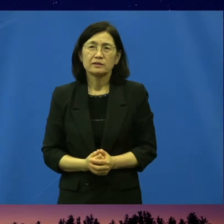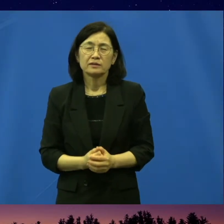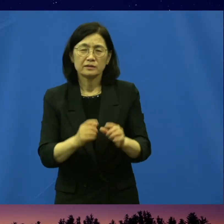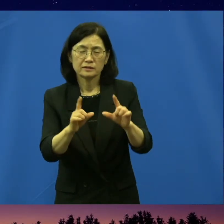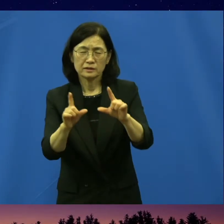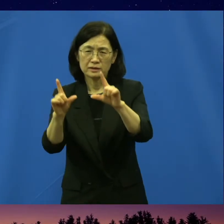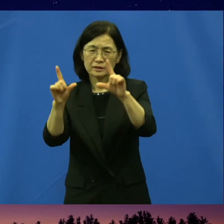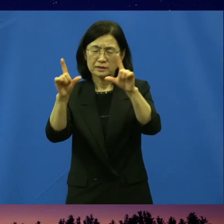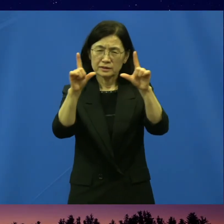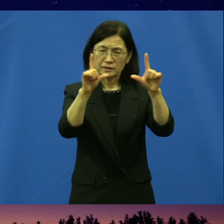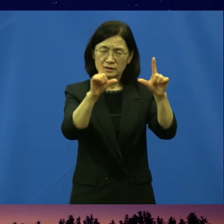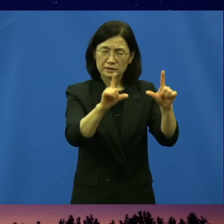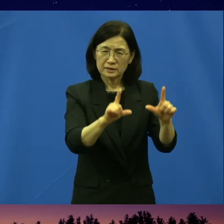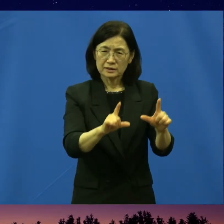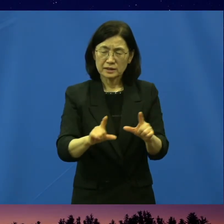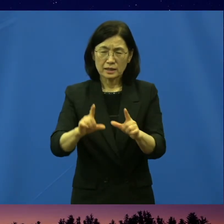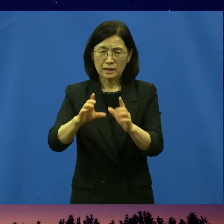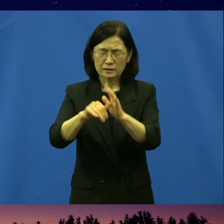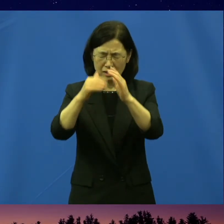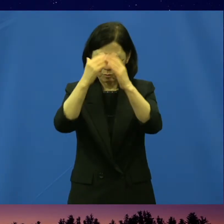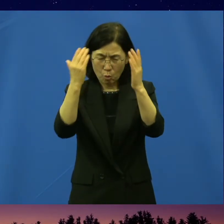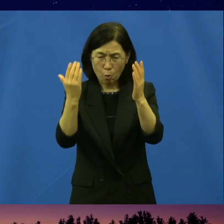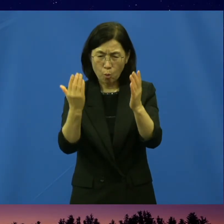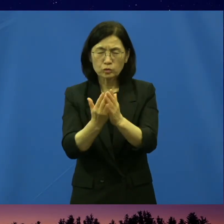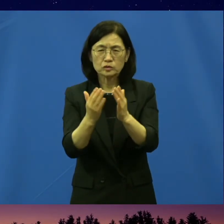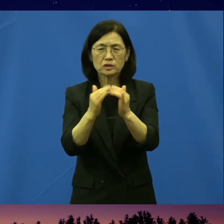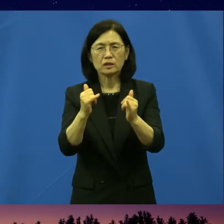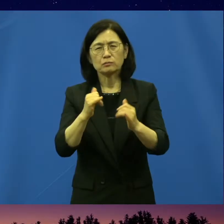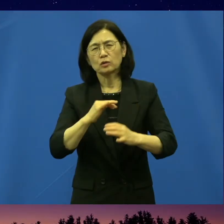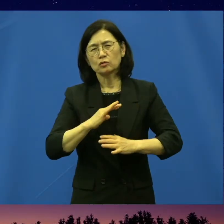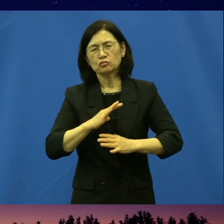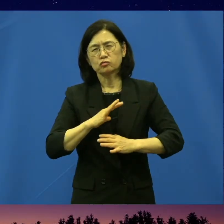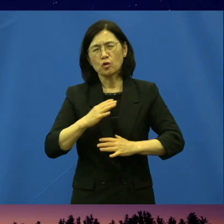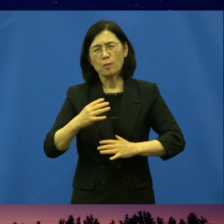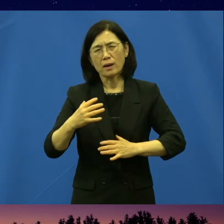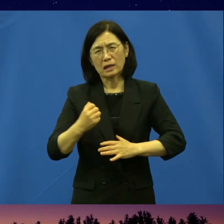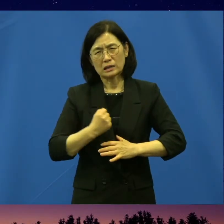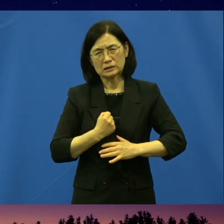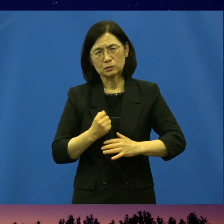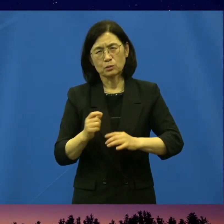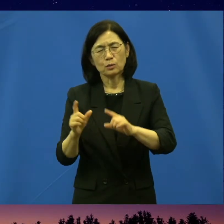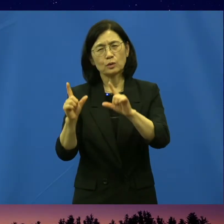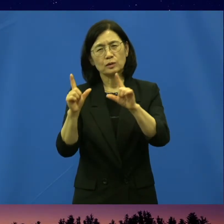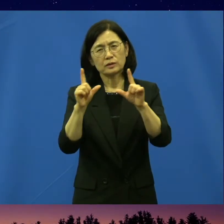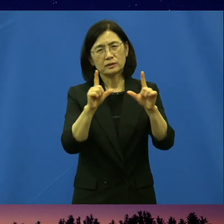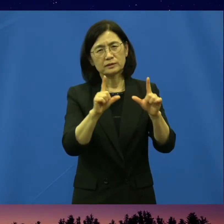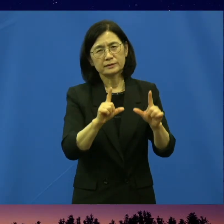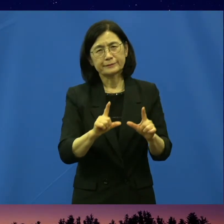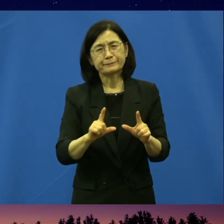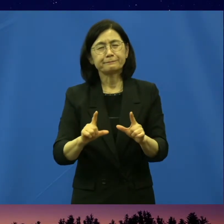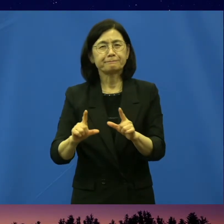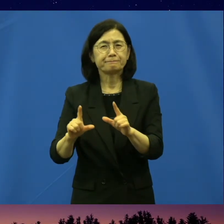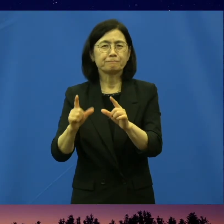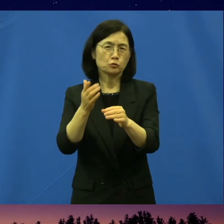살아가면서 두려움이 없는 사람은 한 사람도 없습니다. 일평생 우리는 두려움을 이제 가지고 살아가죠.